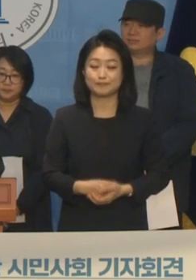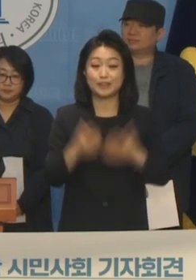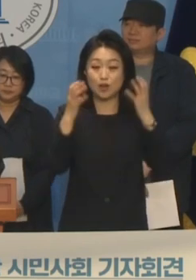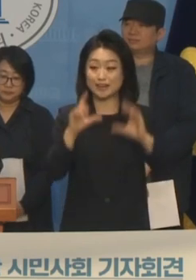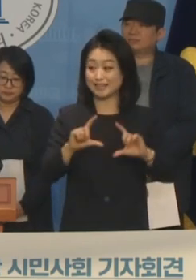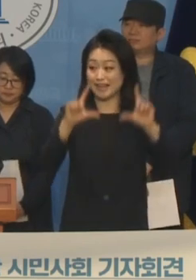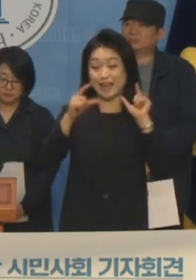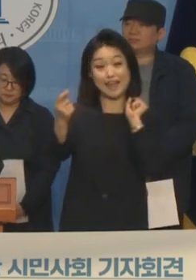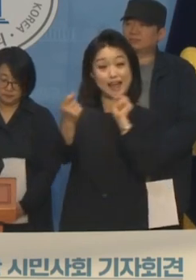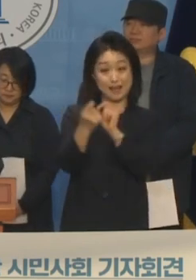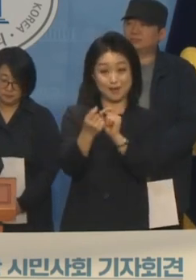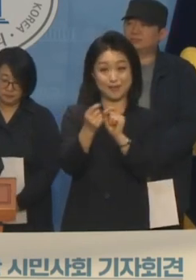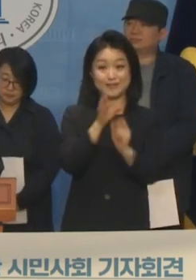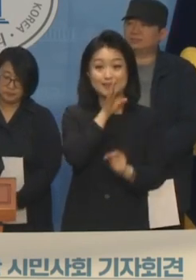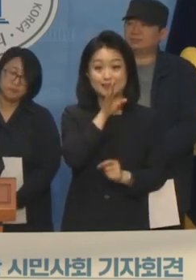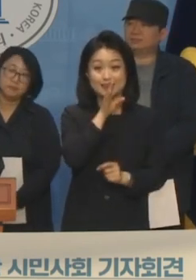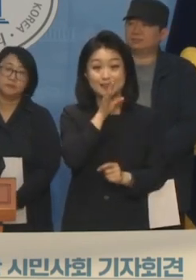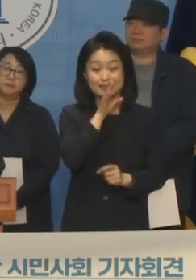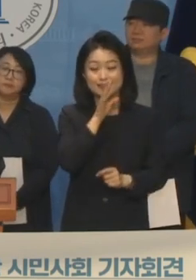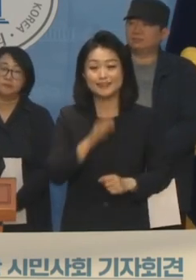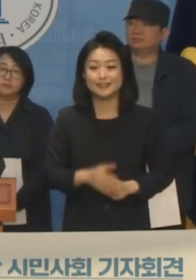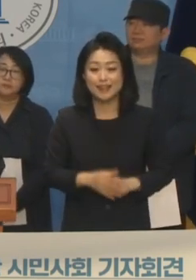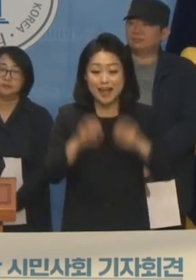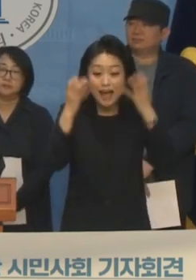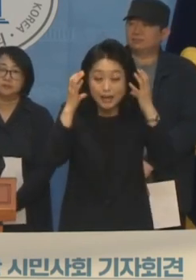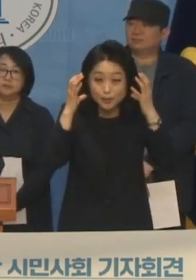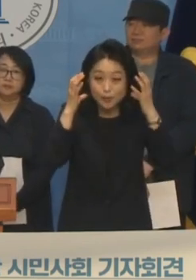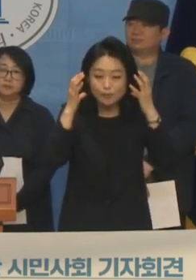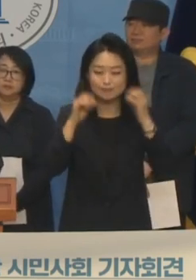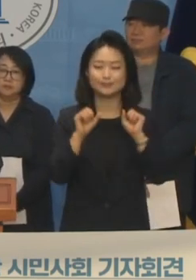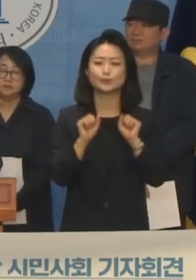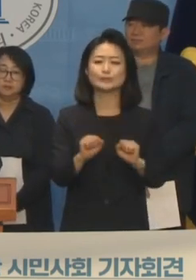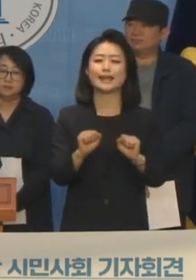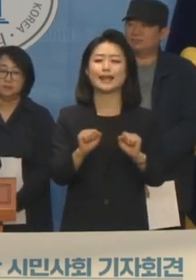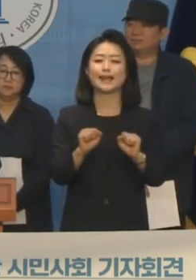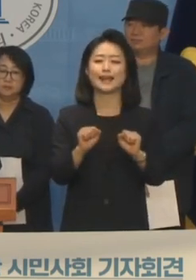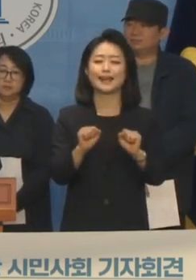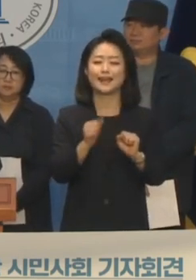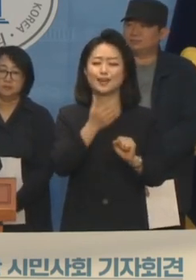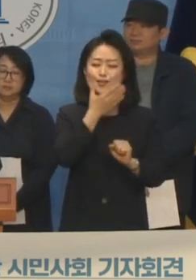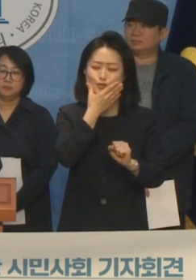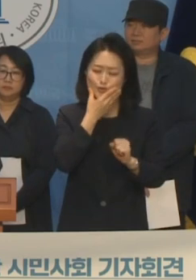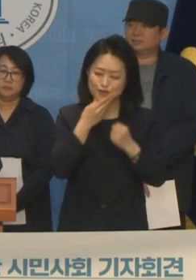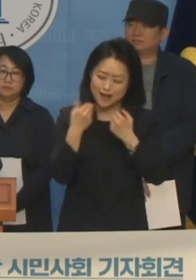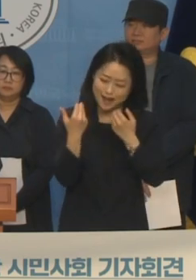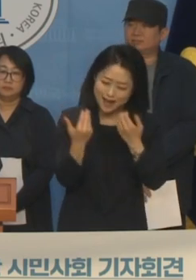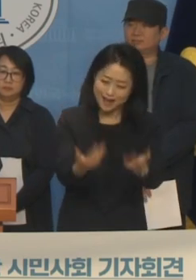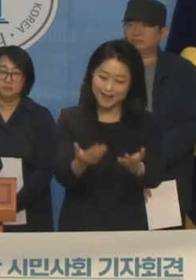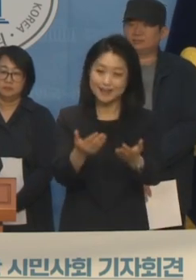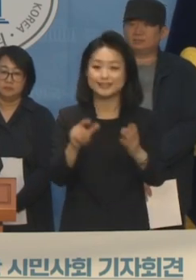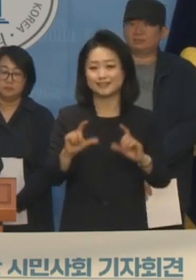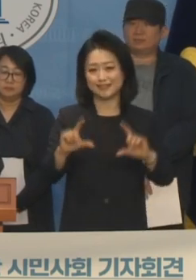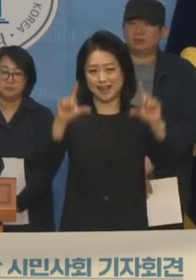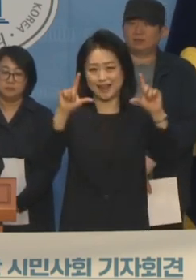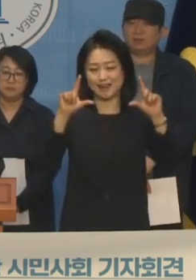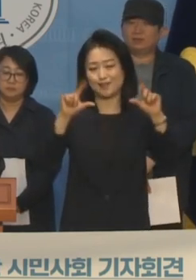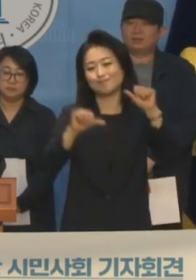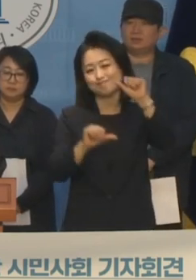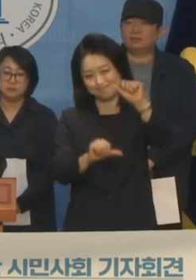어린이날이 얼마 남지 않았습니다. 아동이라면 그 존재만으로 세상의 축하를 마땅히 받아야 하는